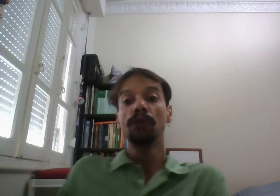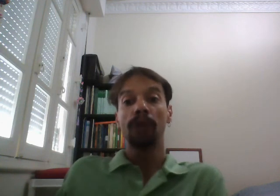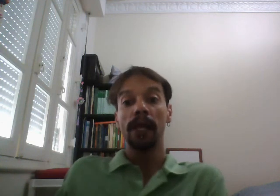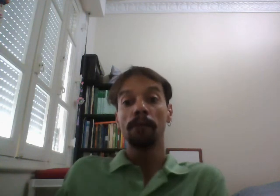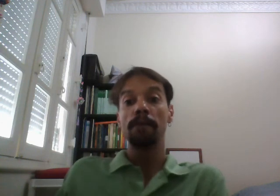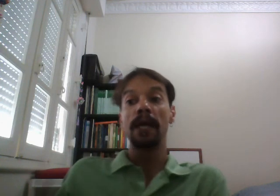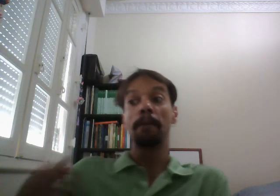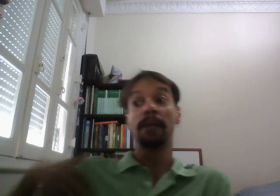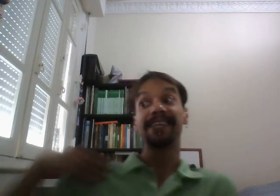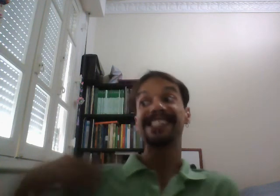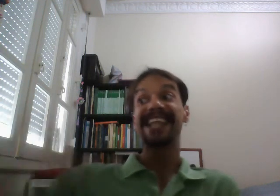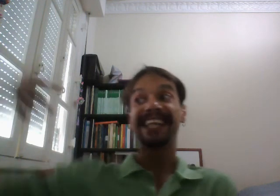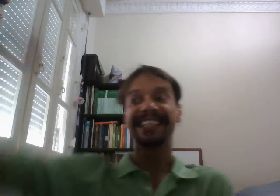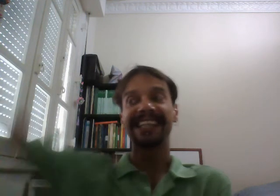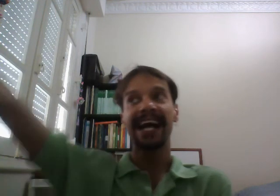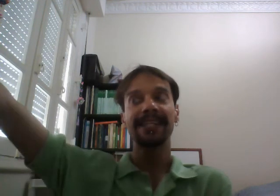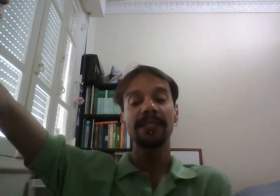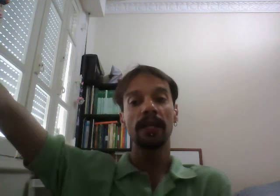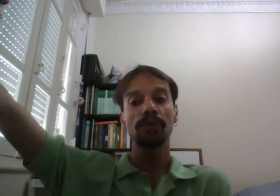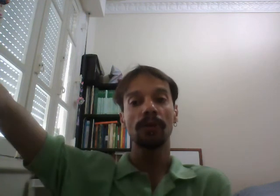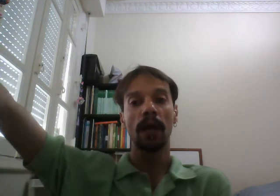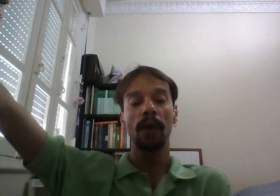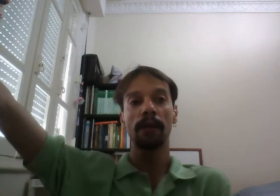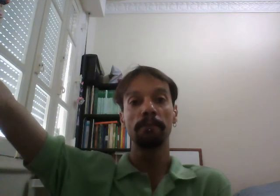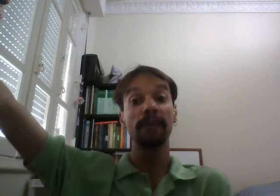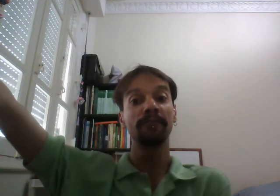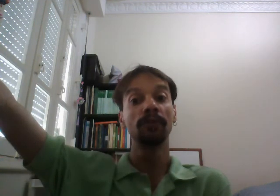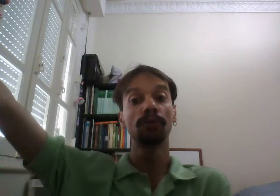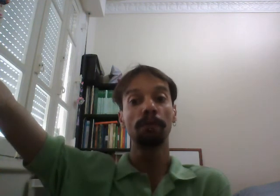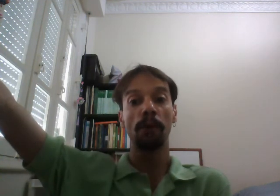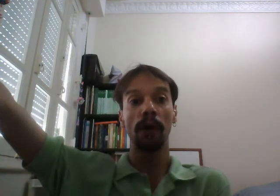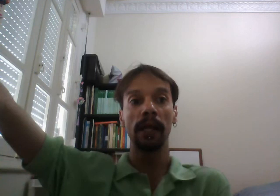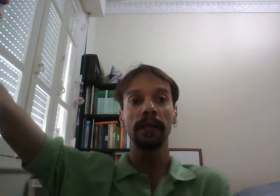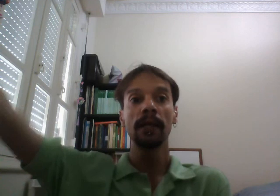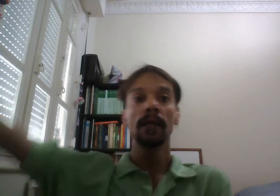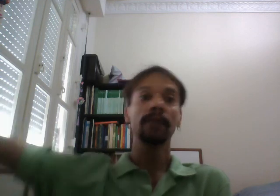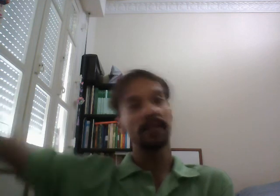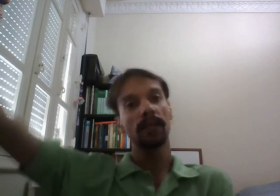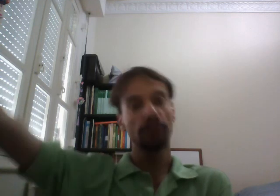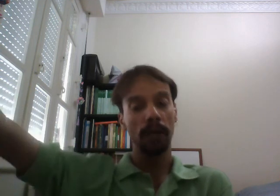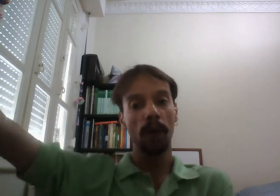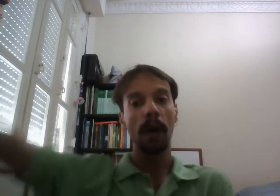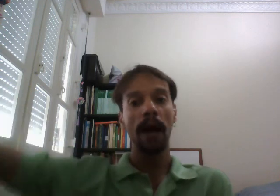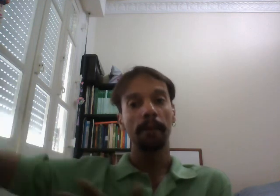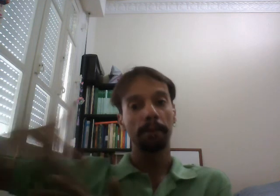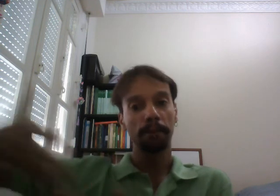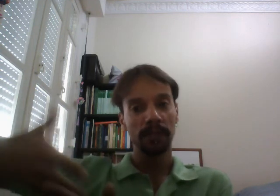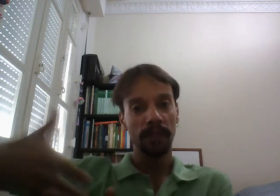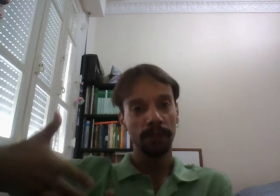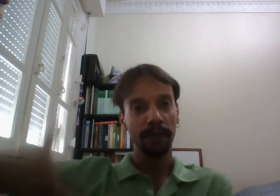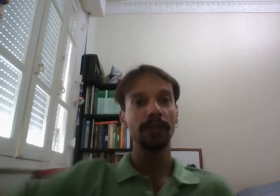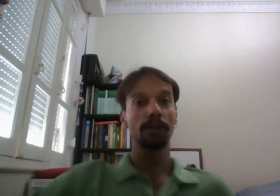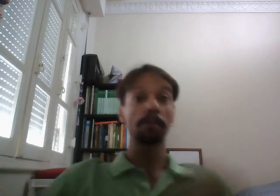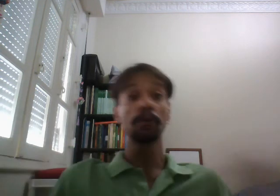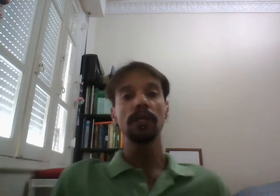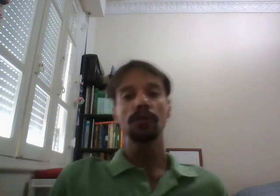muito alelo B, a planta vai deixar de selecionar o alelo B vindo do pólen e vai selecionar o A por ser diferente. Então, por